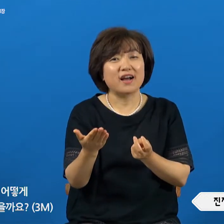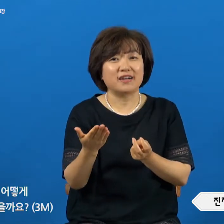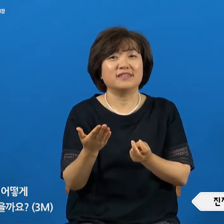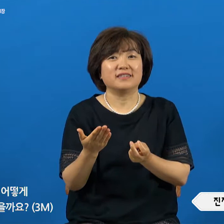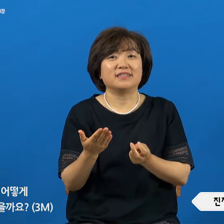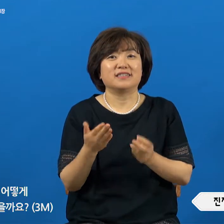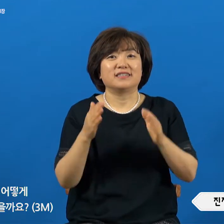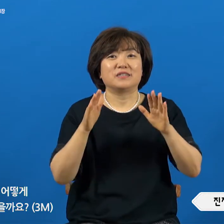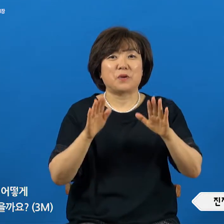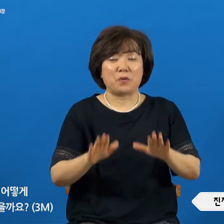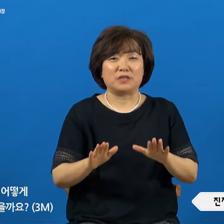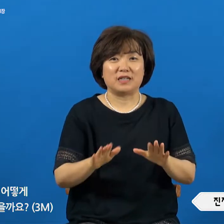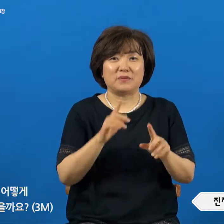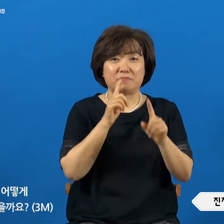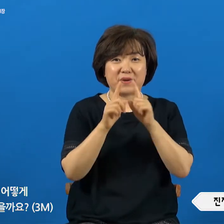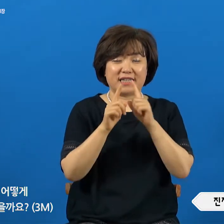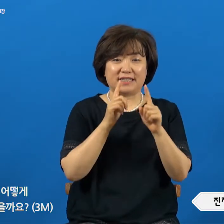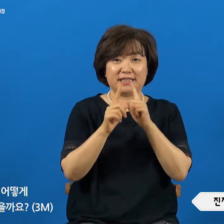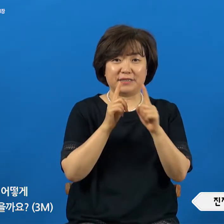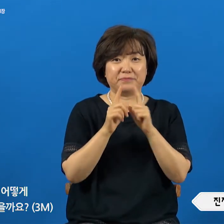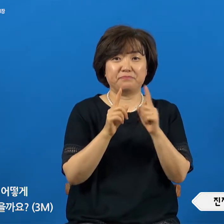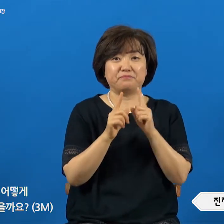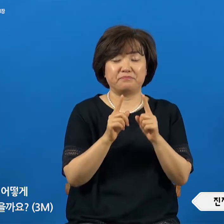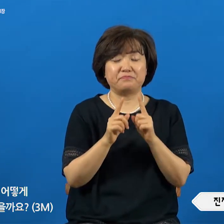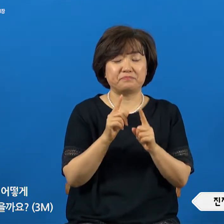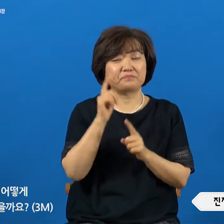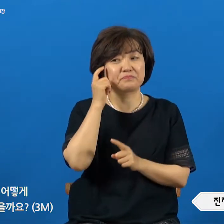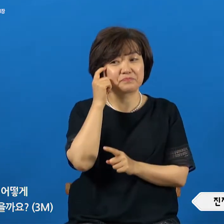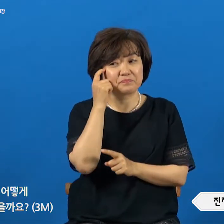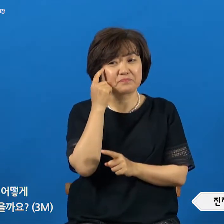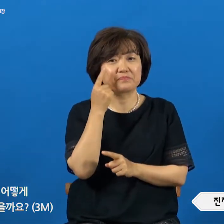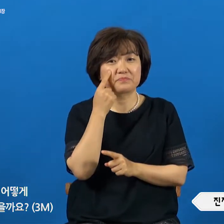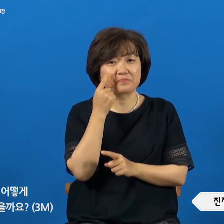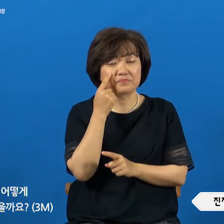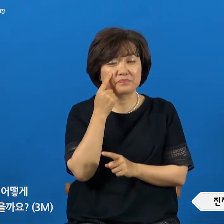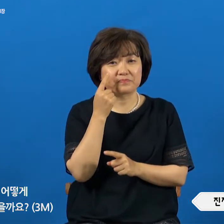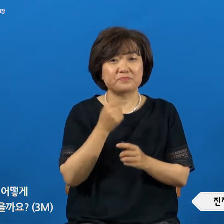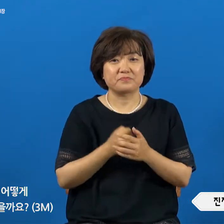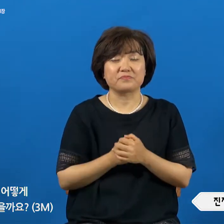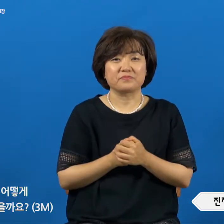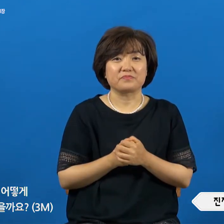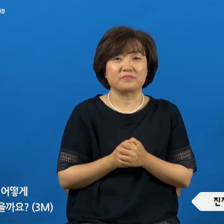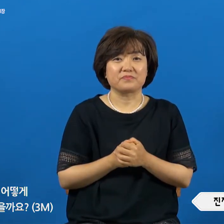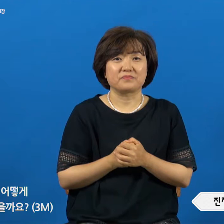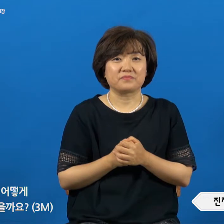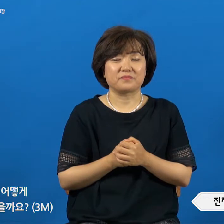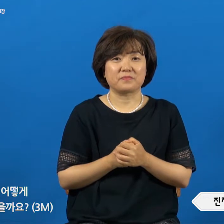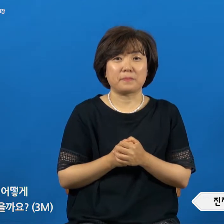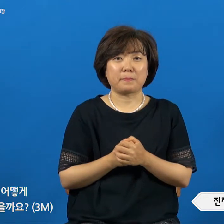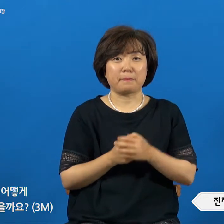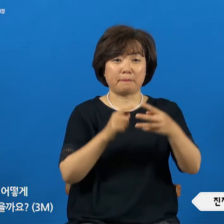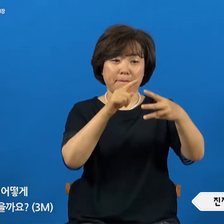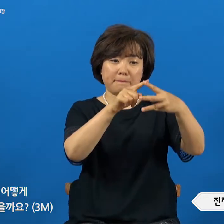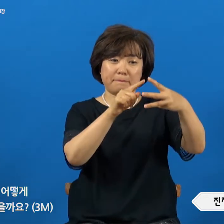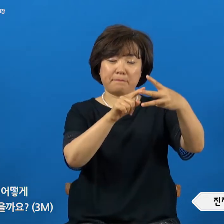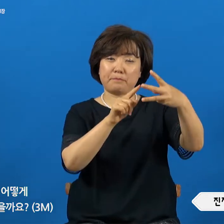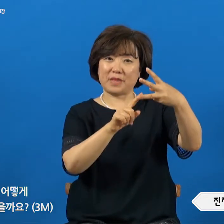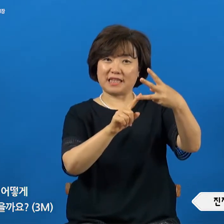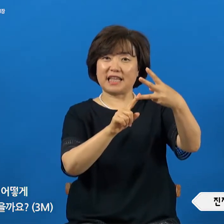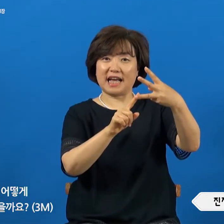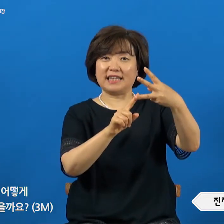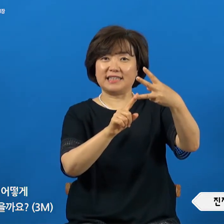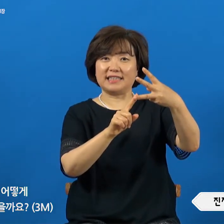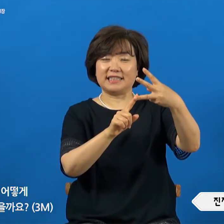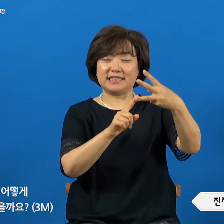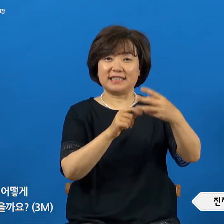가지 말씀의 적용을 생각해 봅니다. 3M이라고 이름을 붙였습니다.